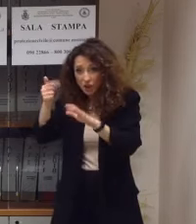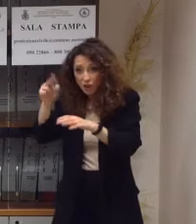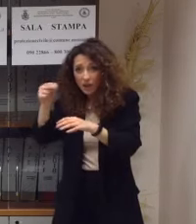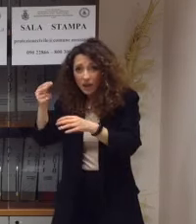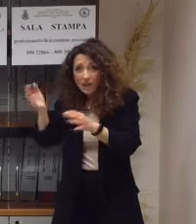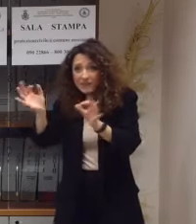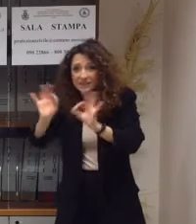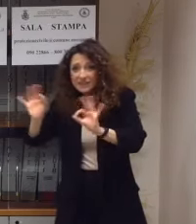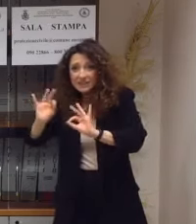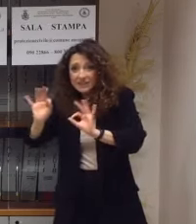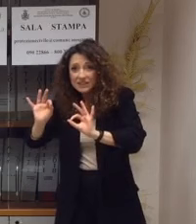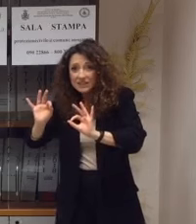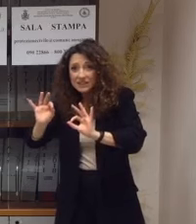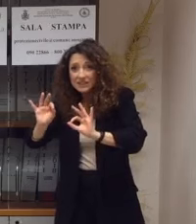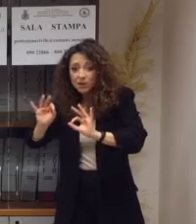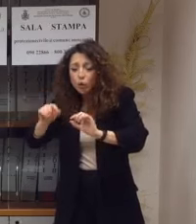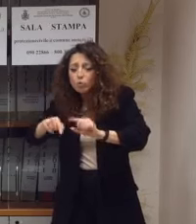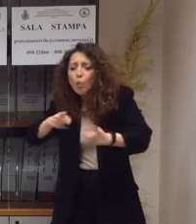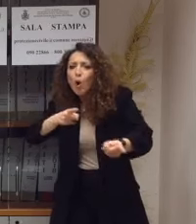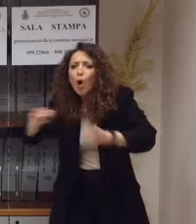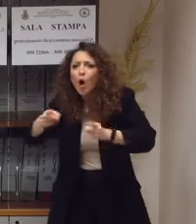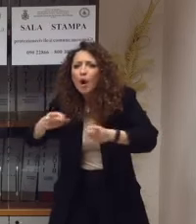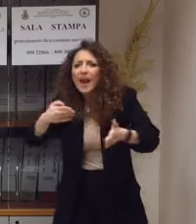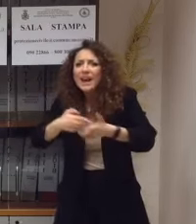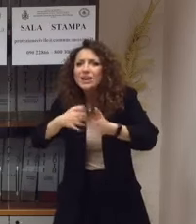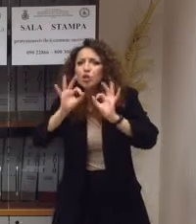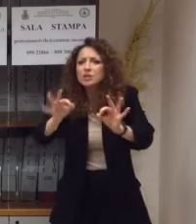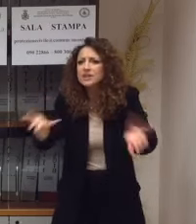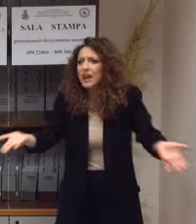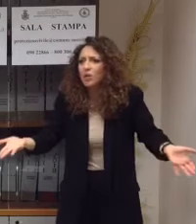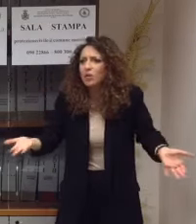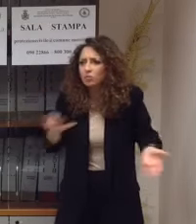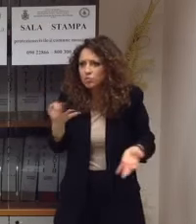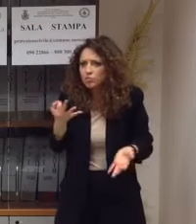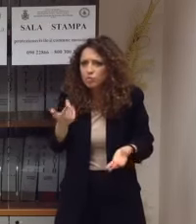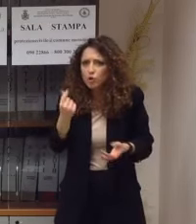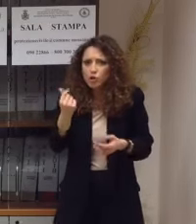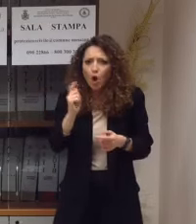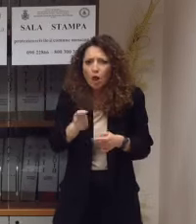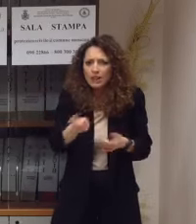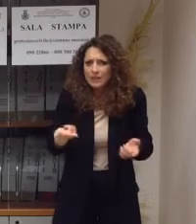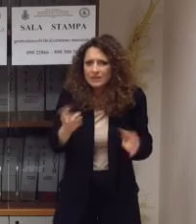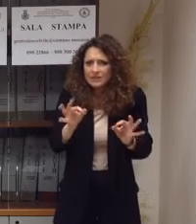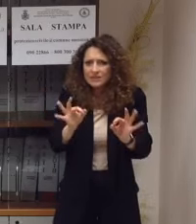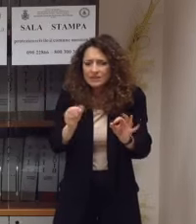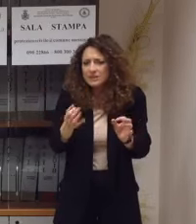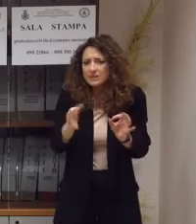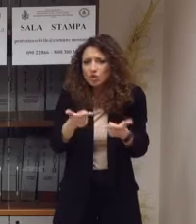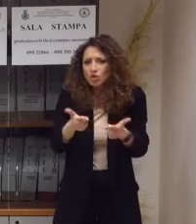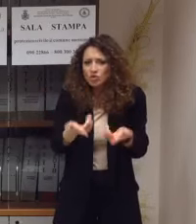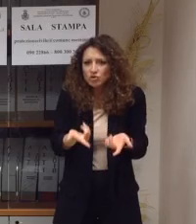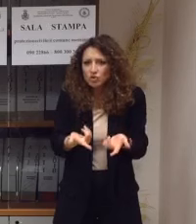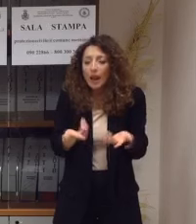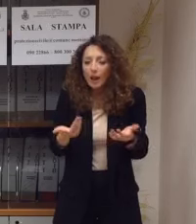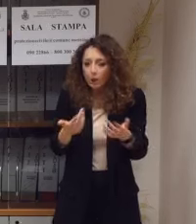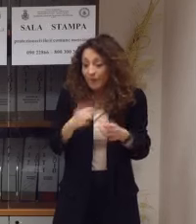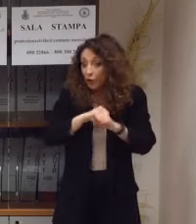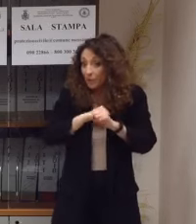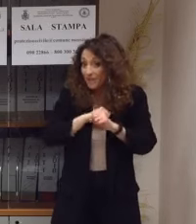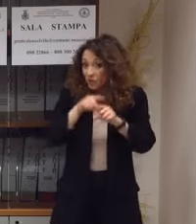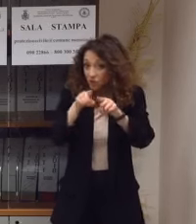zero, hai entrata zero, però io mi fido di te. Quindi quando ti arrivano i